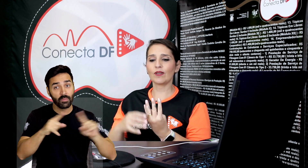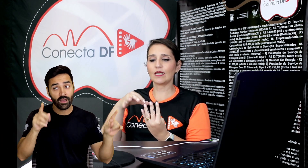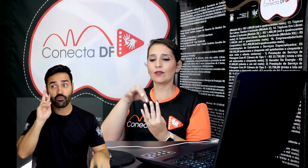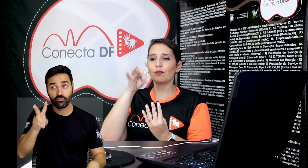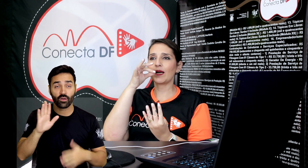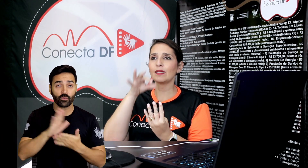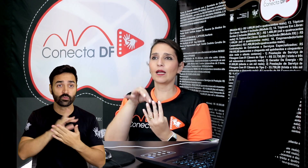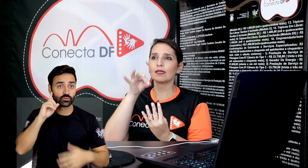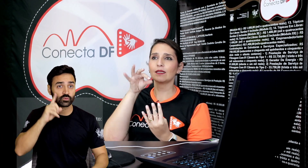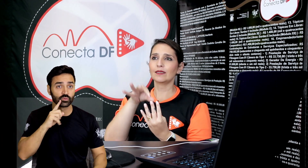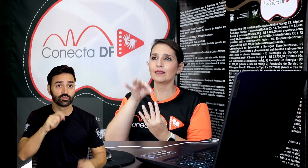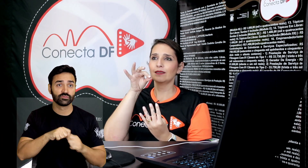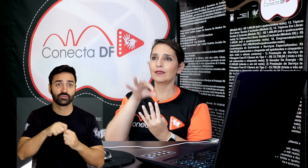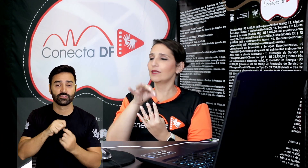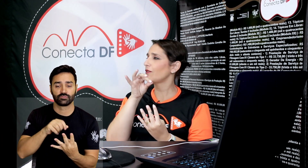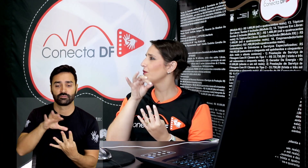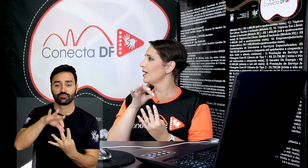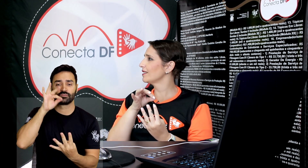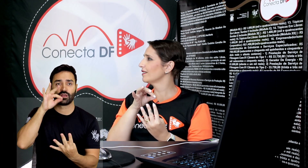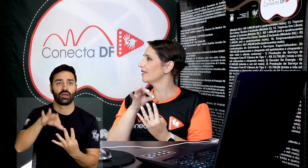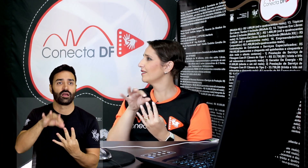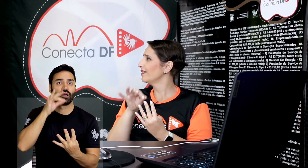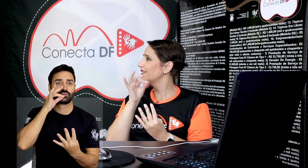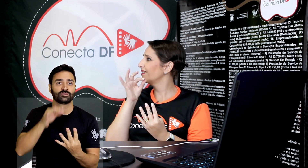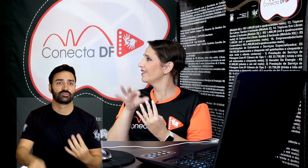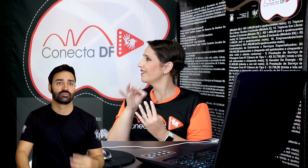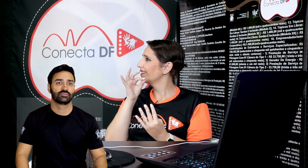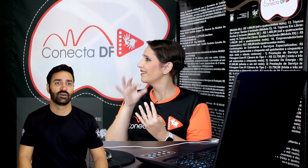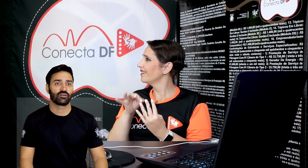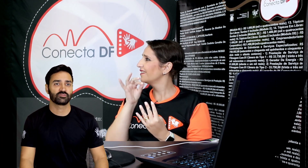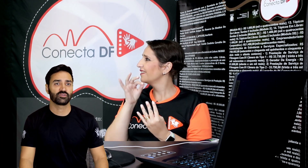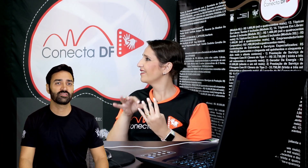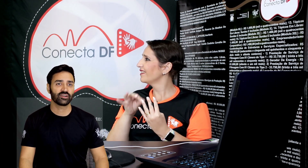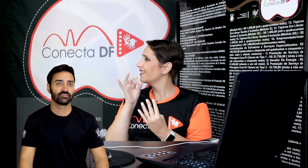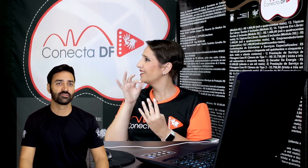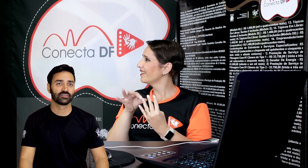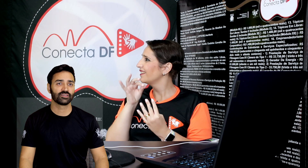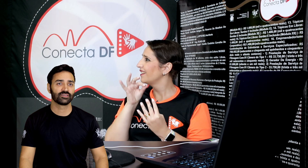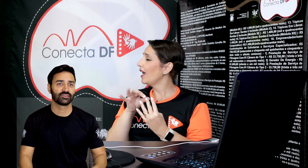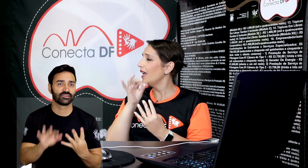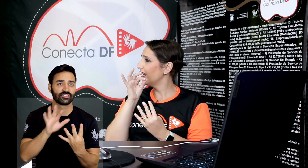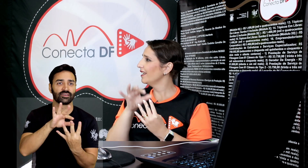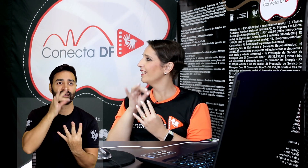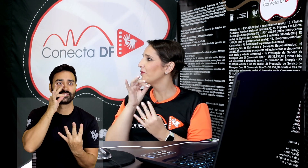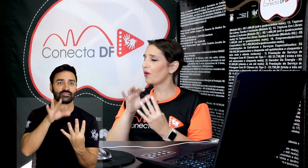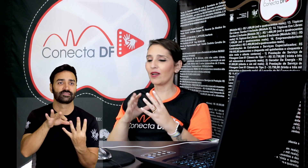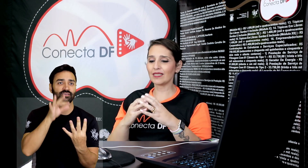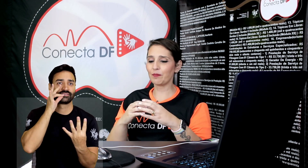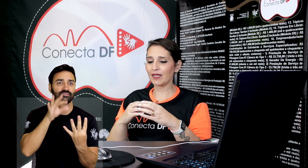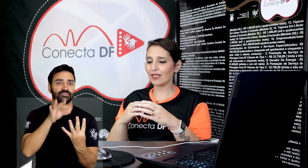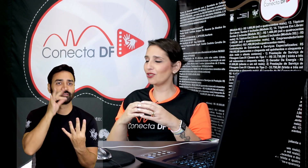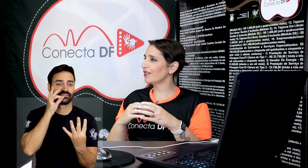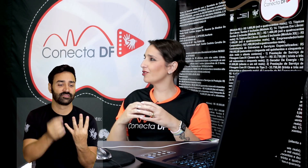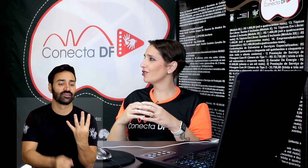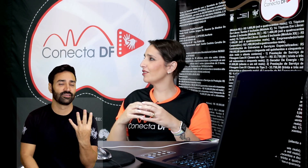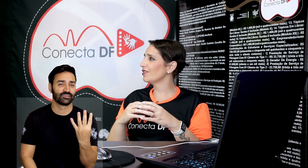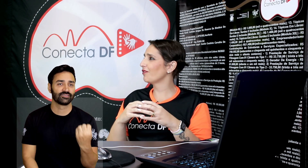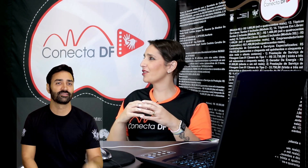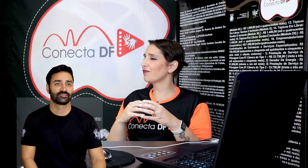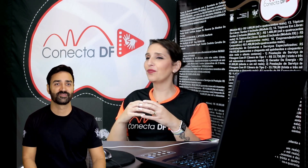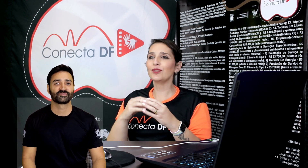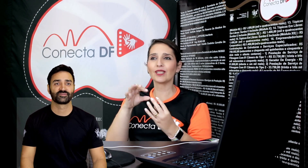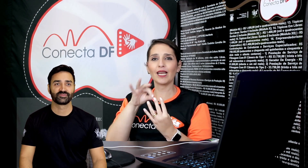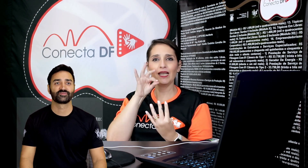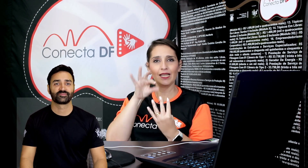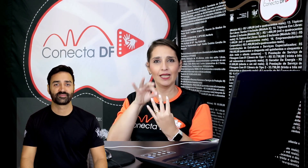surdos fazendo batata. Você já viu esse, Dani? Não, é quase um classificador, né? Por causa das batatinhas de